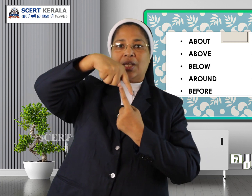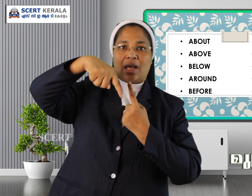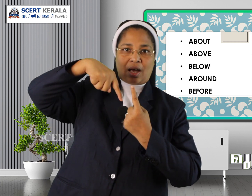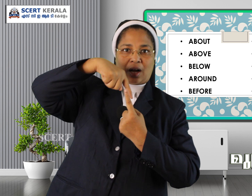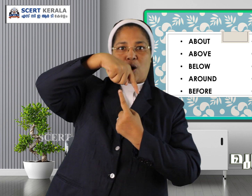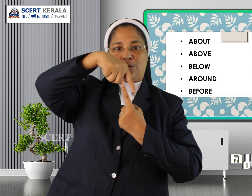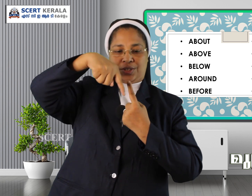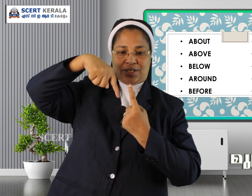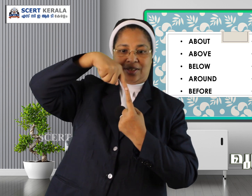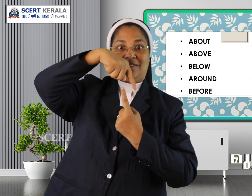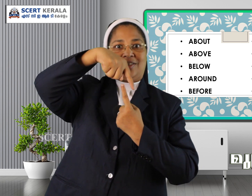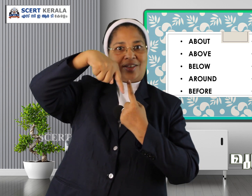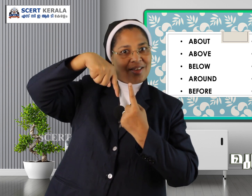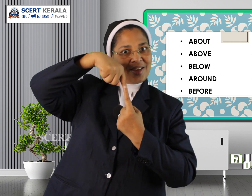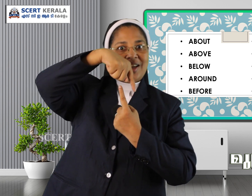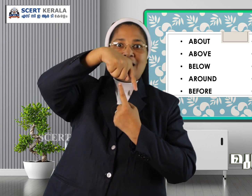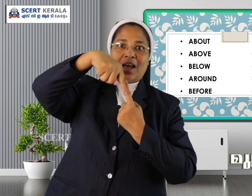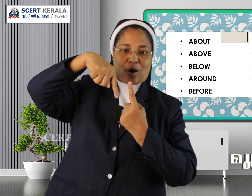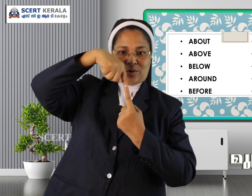ഇതുപോലെയാണ്, എറൗണ്ട്, എറൗണ്ട്,